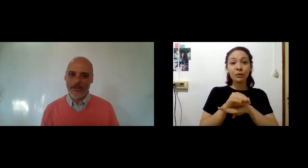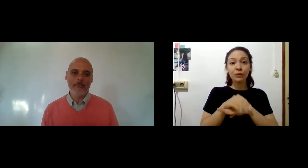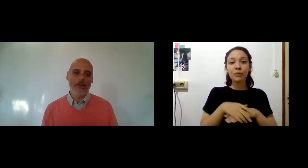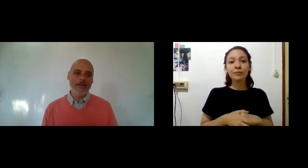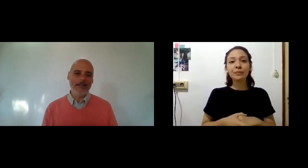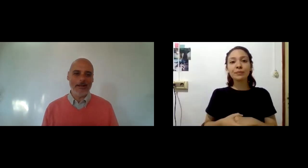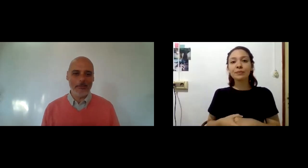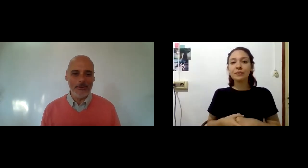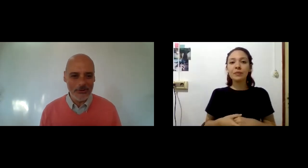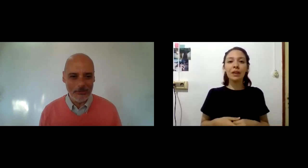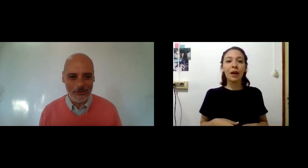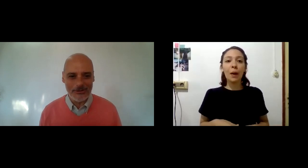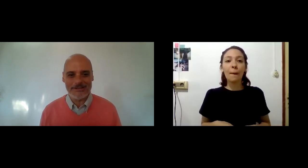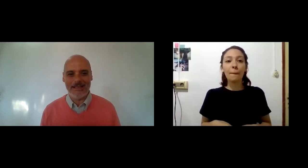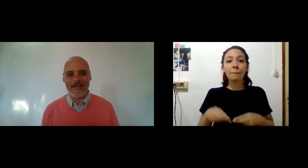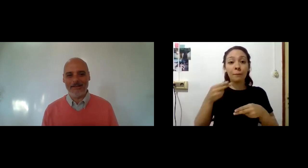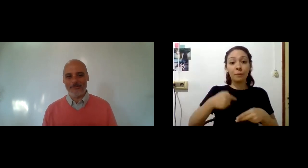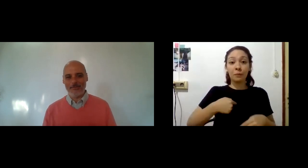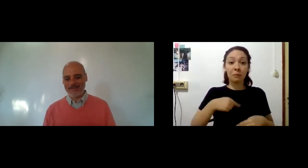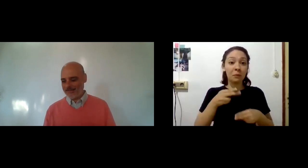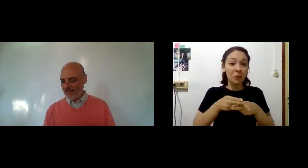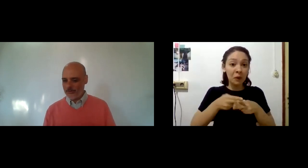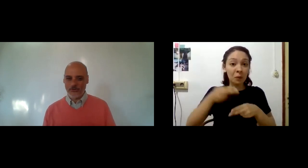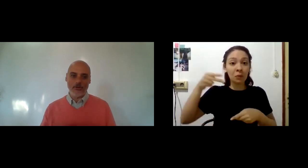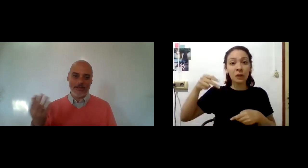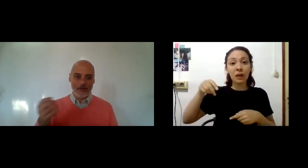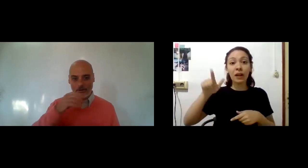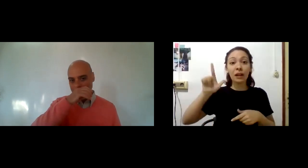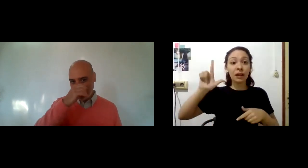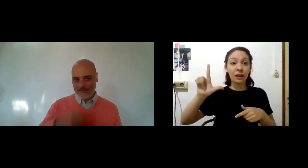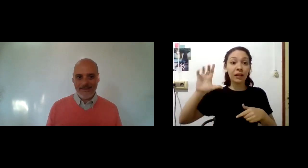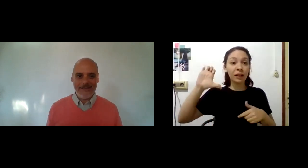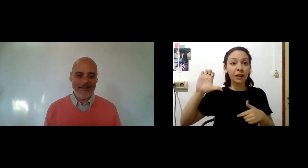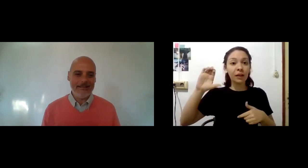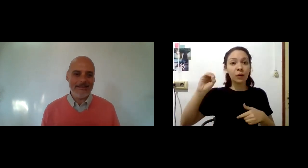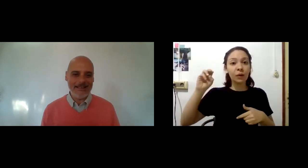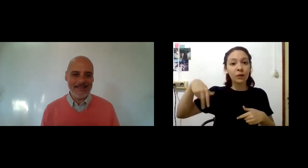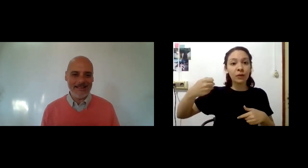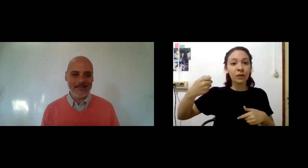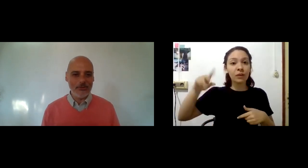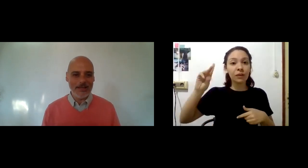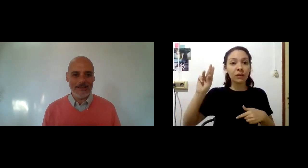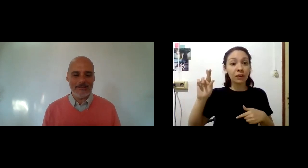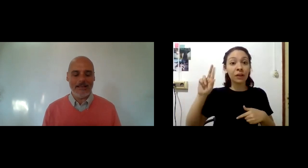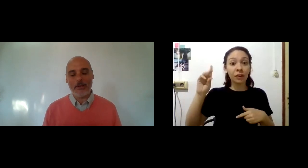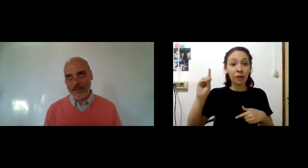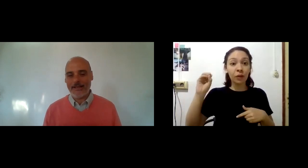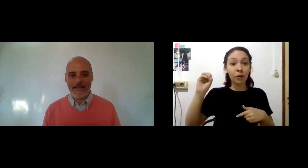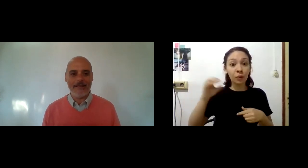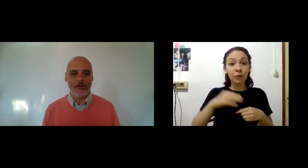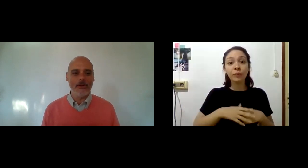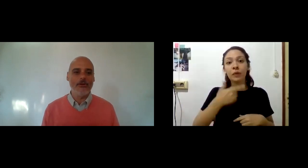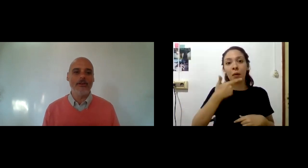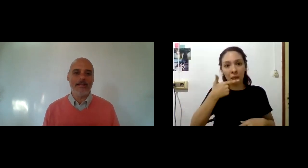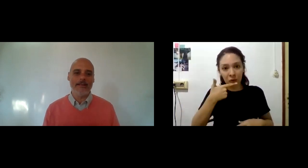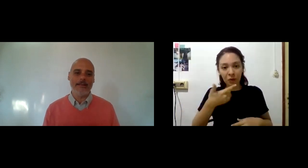Y bueno, mi nombre es Leonardo Peluso, como ya fui presentado, soy el coordinador de la tecnicatura, perdón, de la carrera